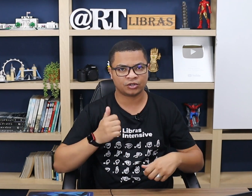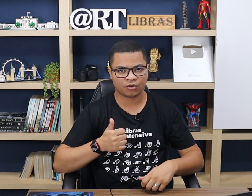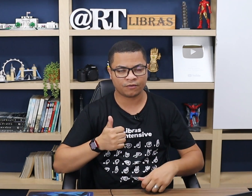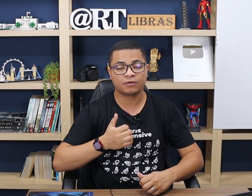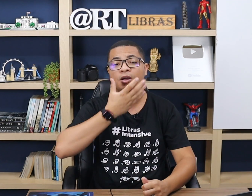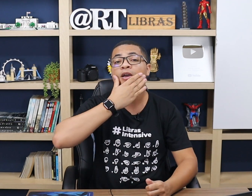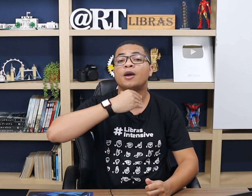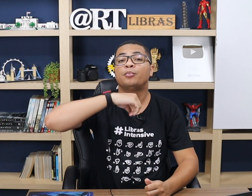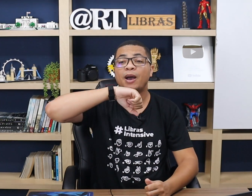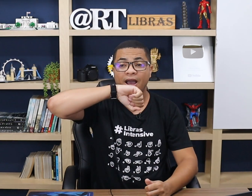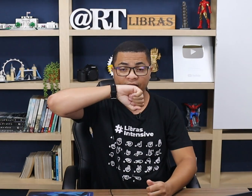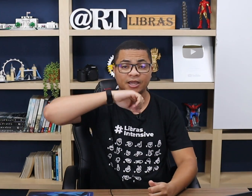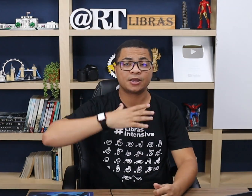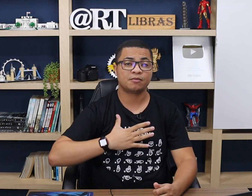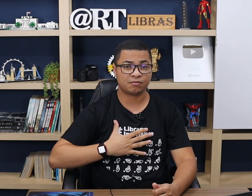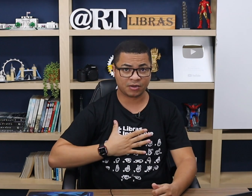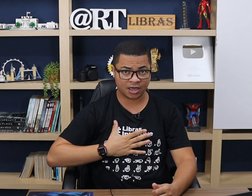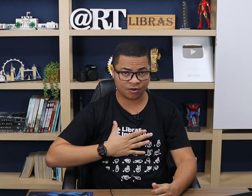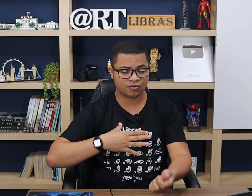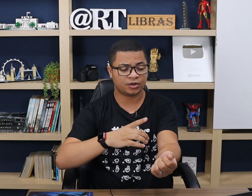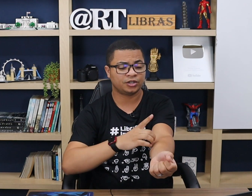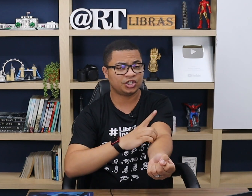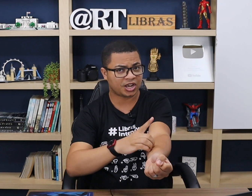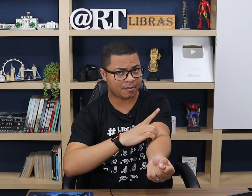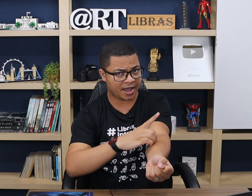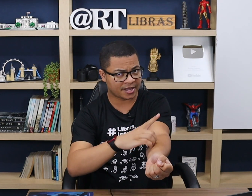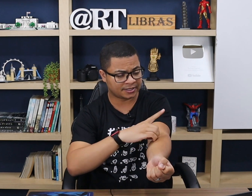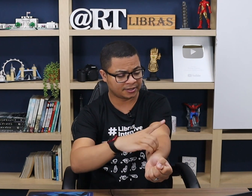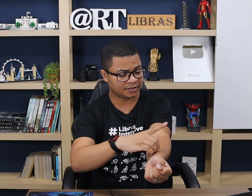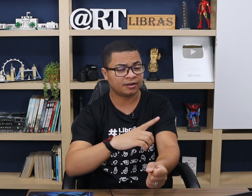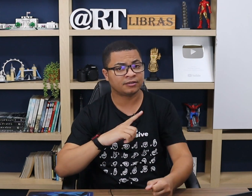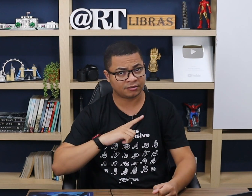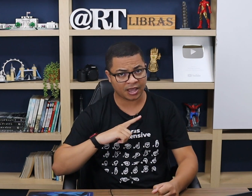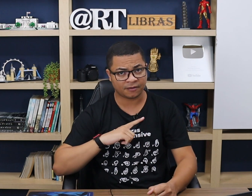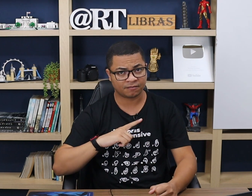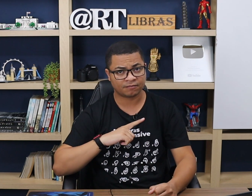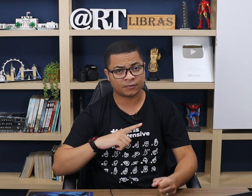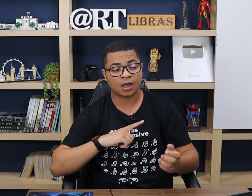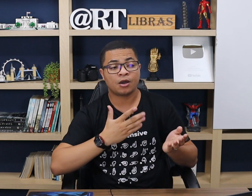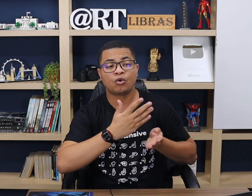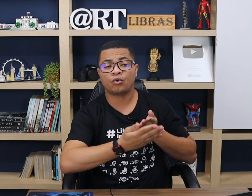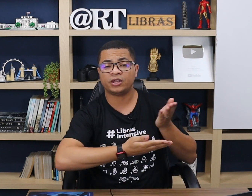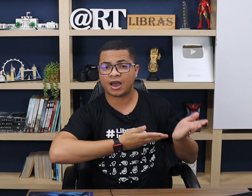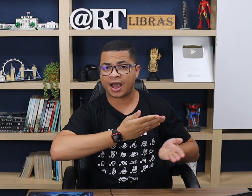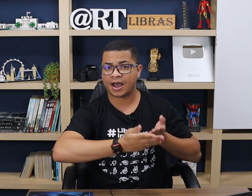de novo pai meu diabetes tem que cuidar